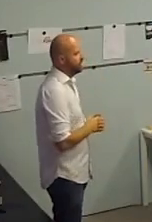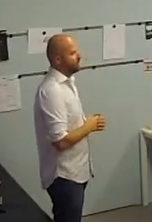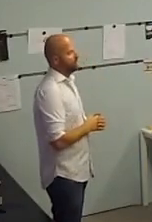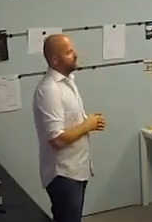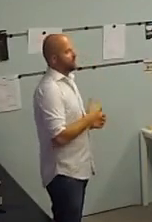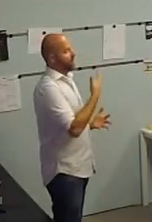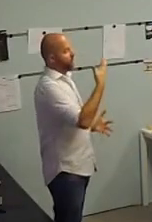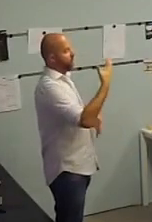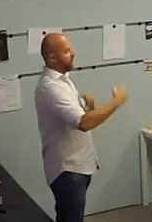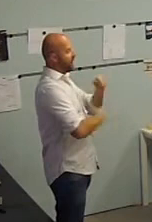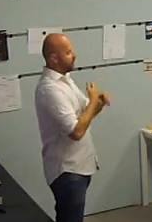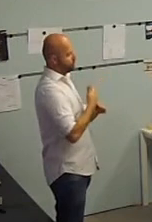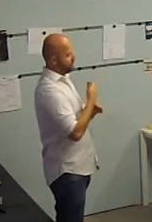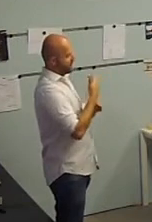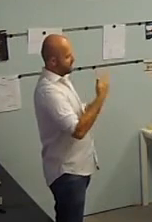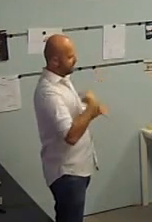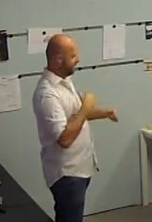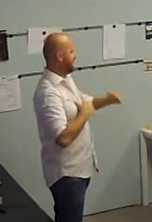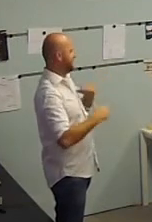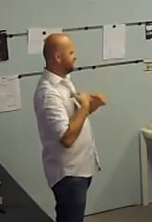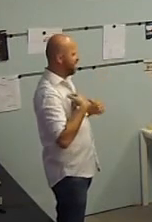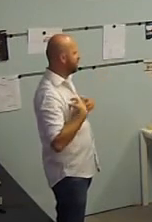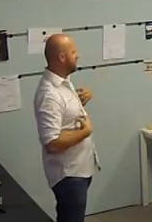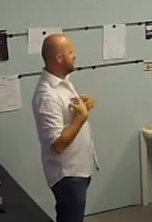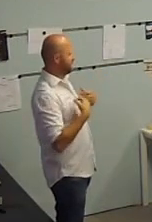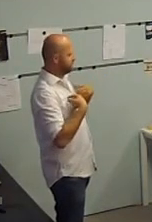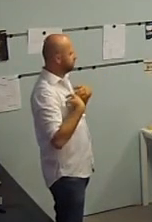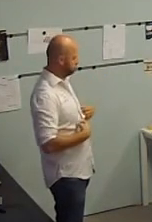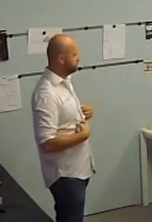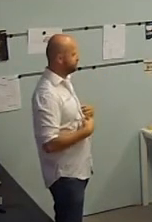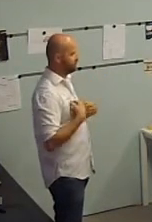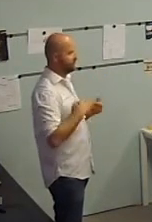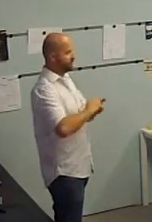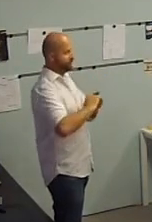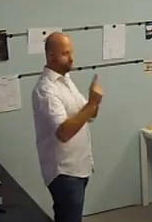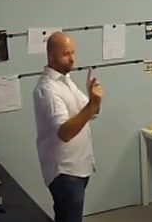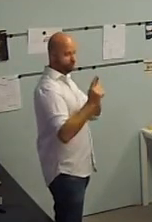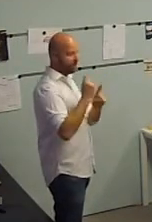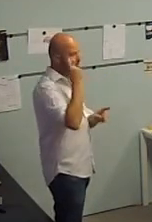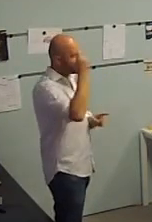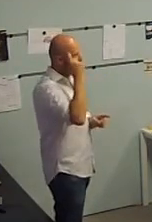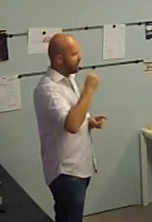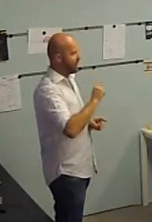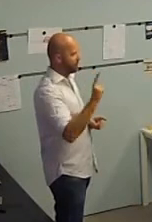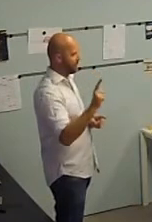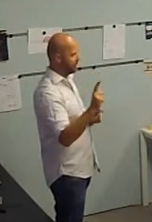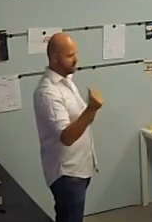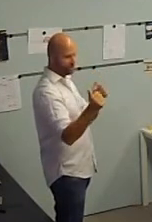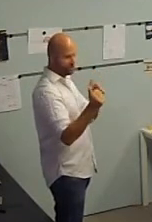keine Informationen. Und am Fernsehen auch nichts. Und dann, wir haben wirklich gelitten in dieser Zeit, hatten einen Freund,